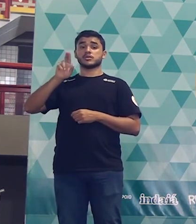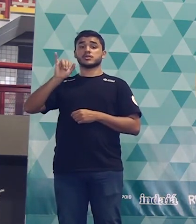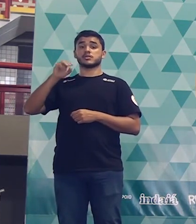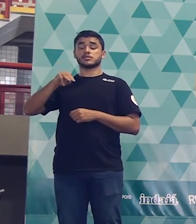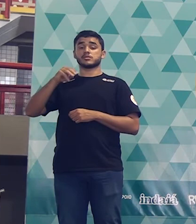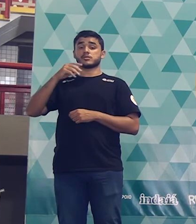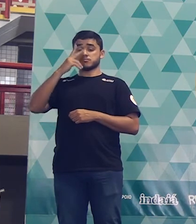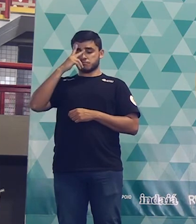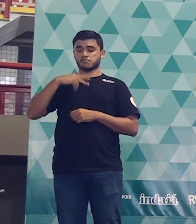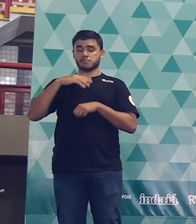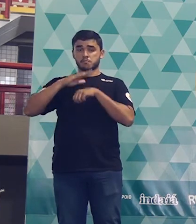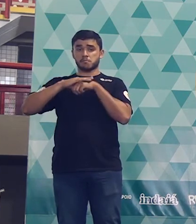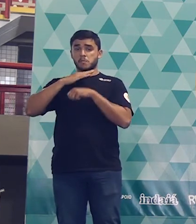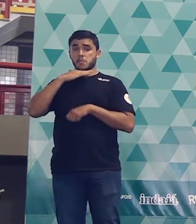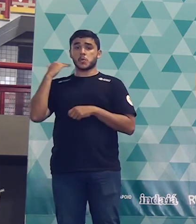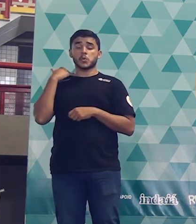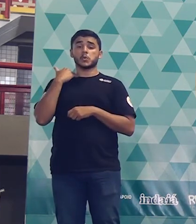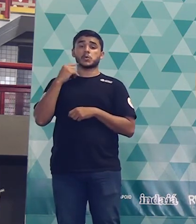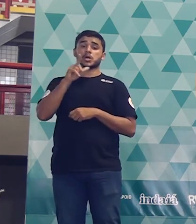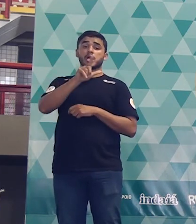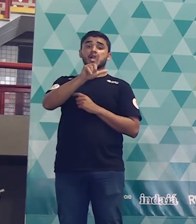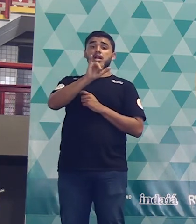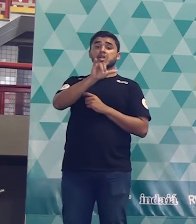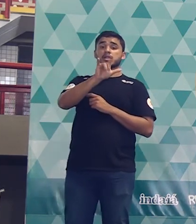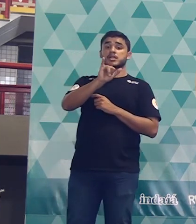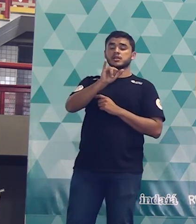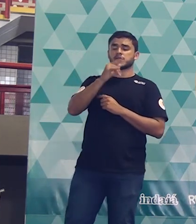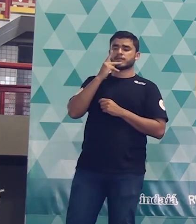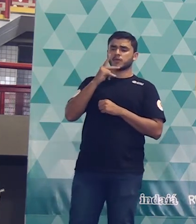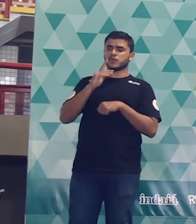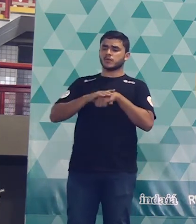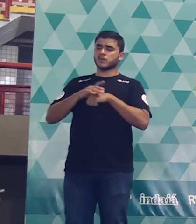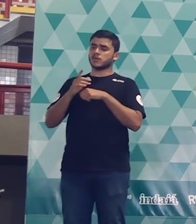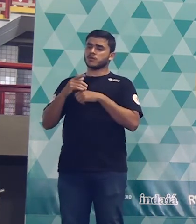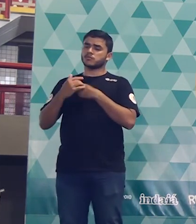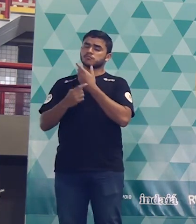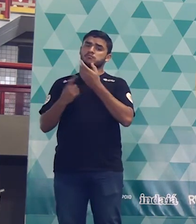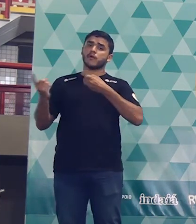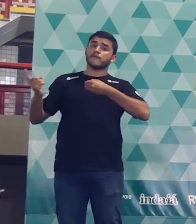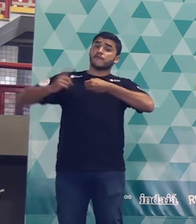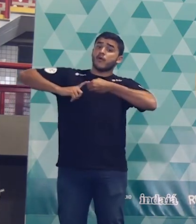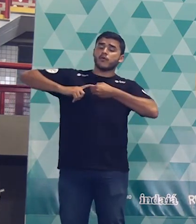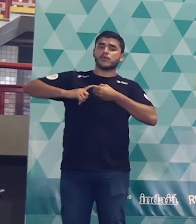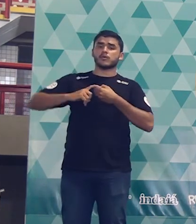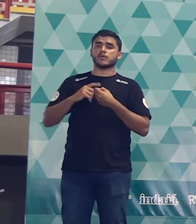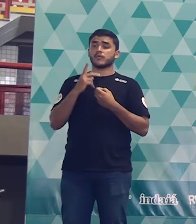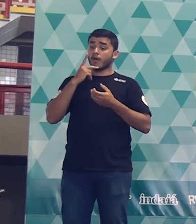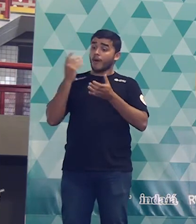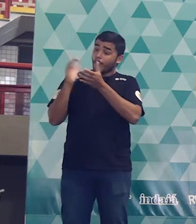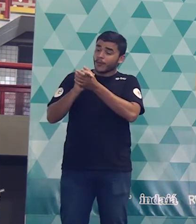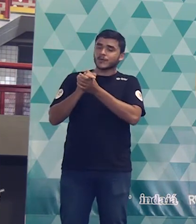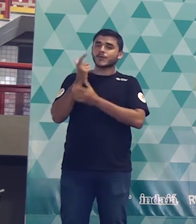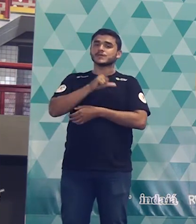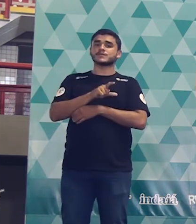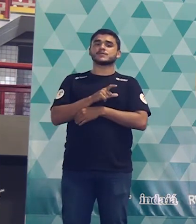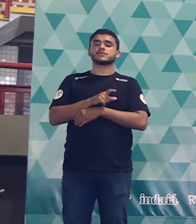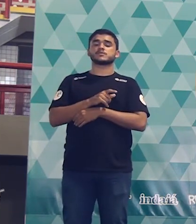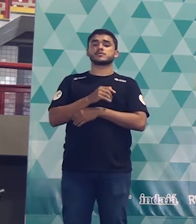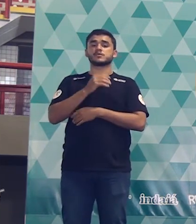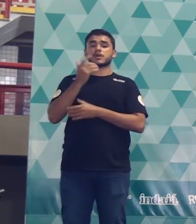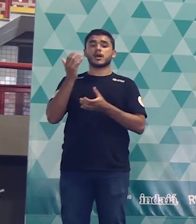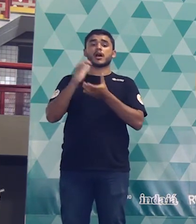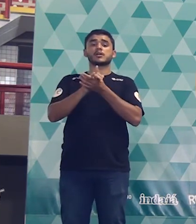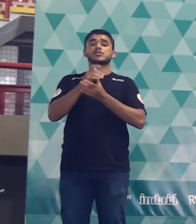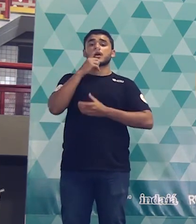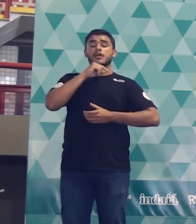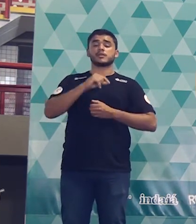voltou, ó. Interessante que a Lili não amava ninguém e foi a única que casou. Ela casou com quem, hein, ó?